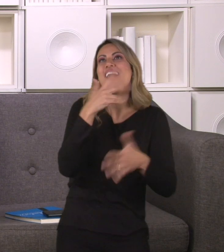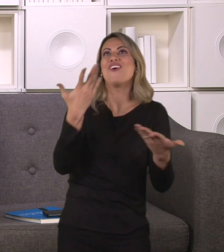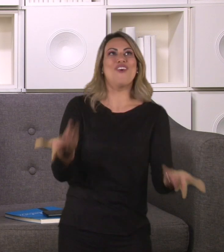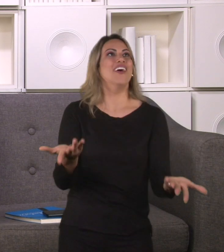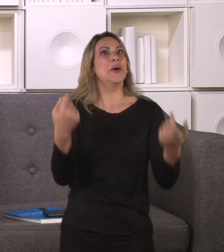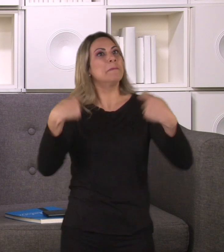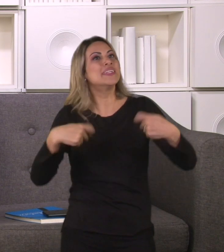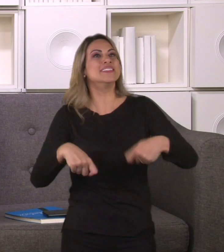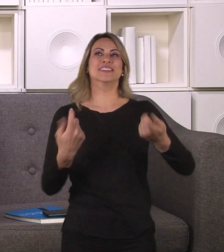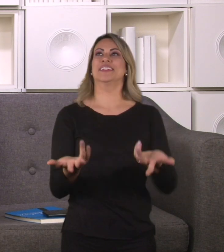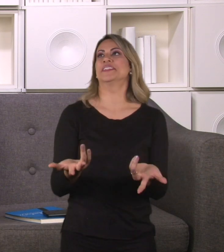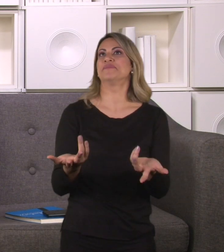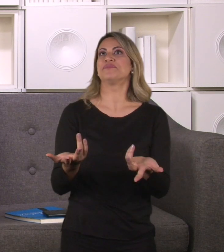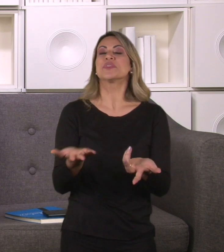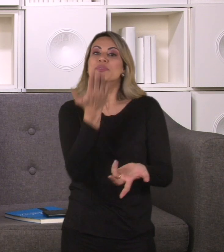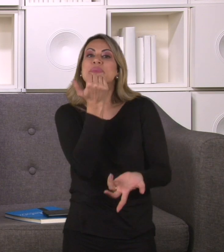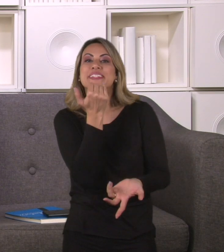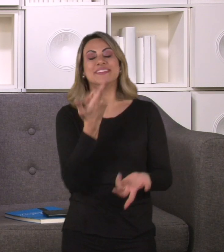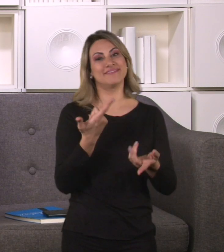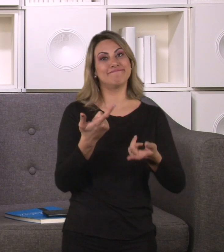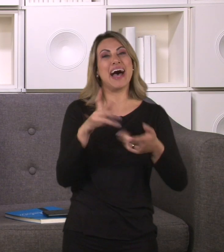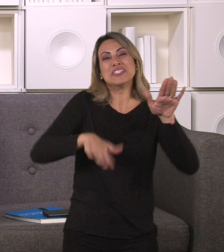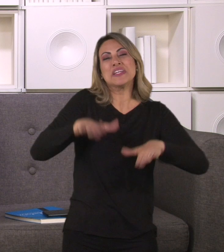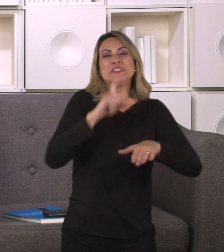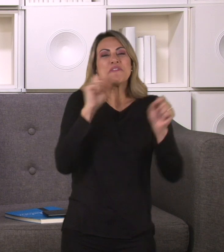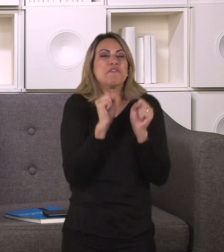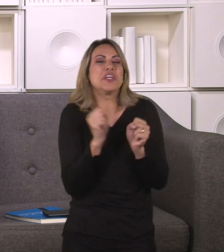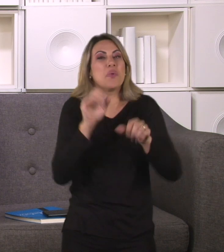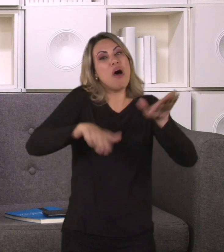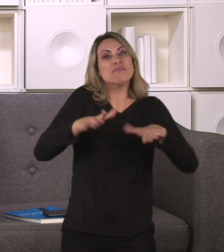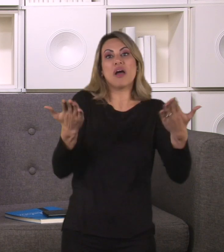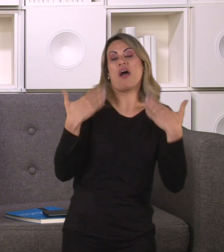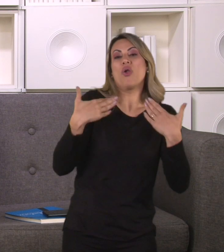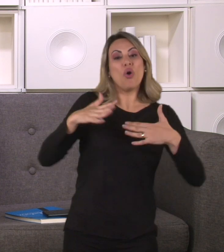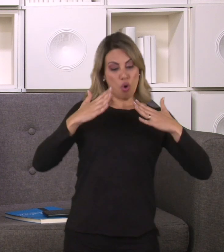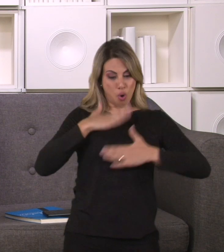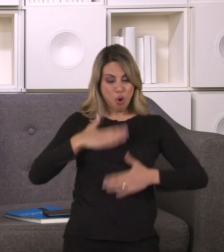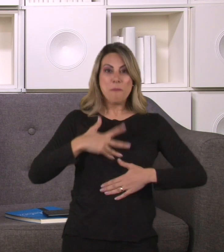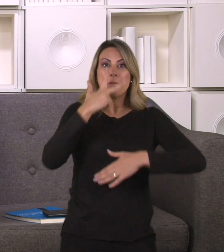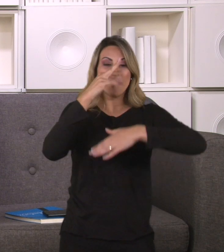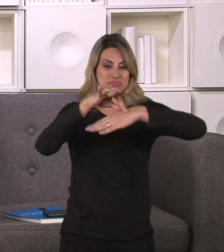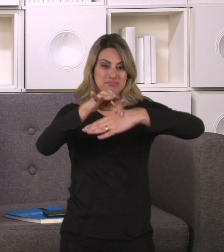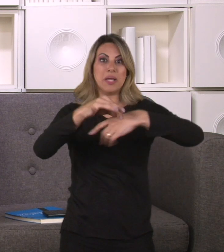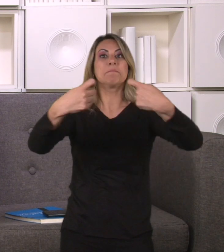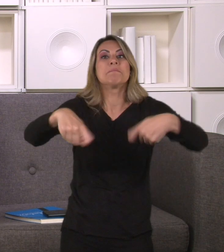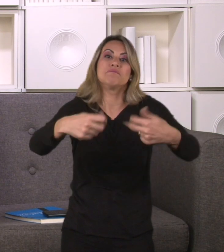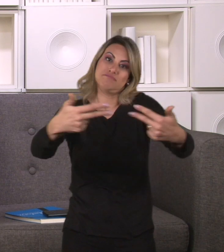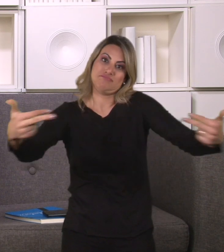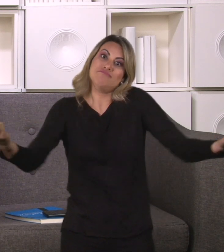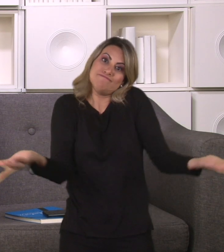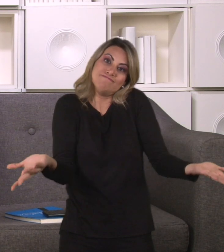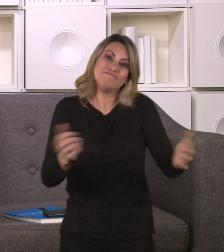física, ela tem necessidades. E são necessidades legítimas. Quando o diabo fala para